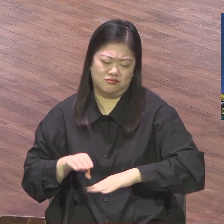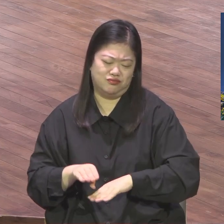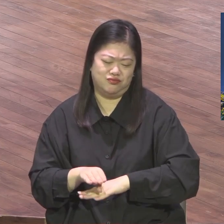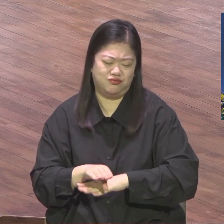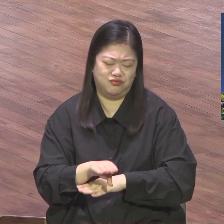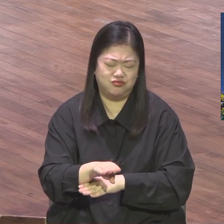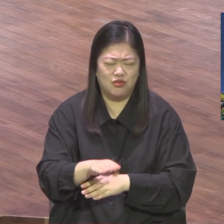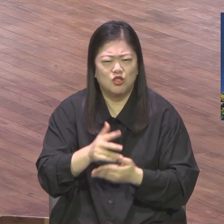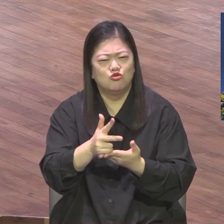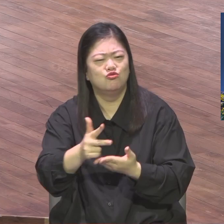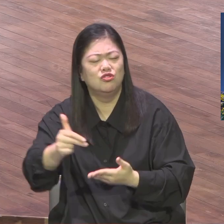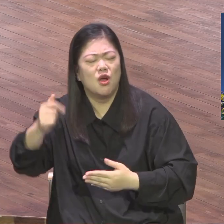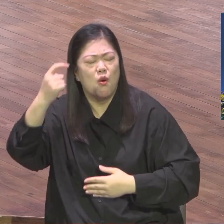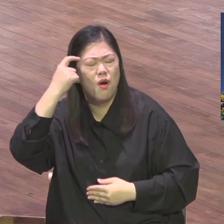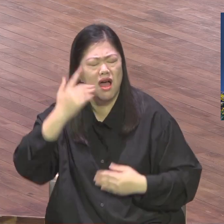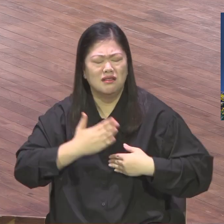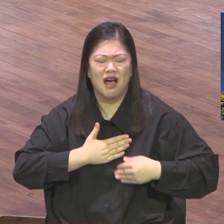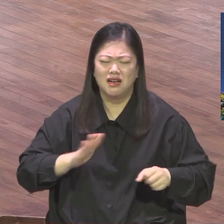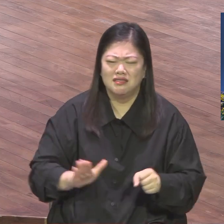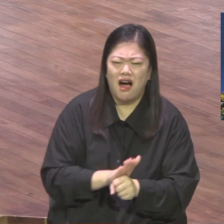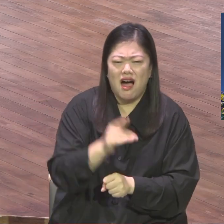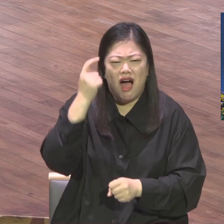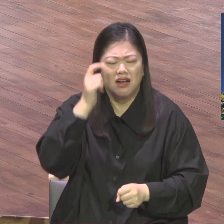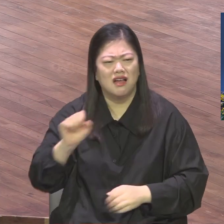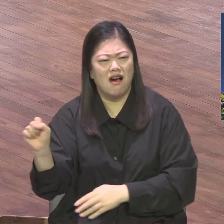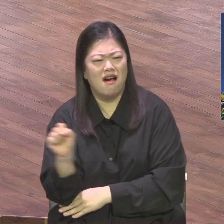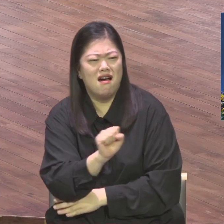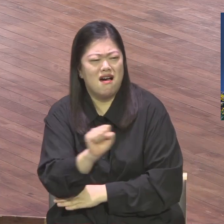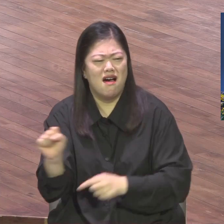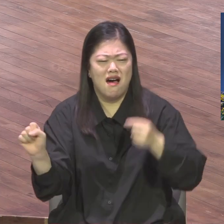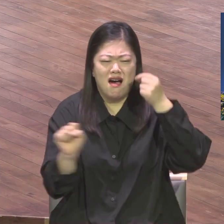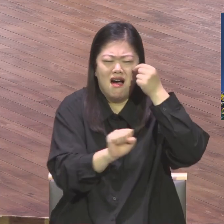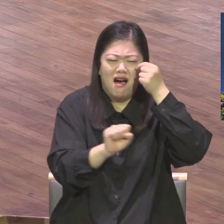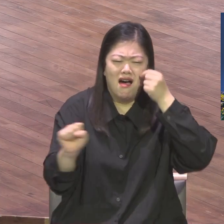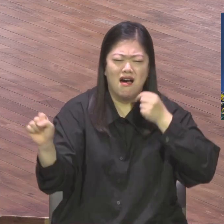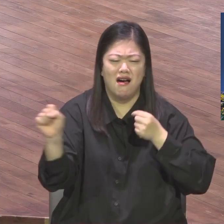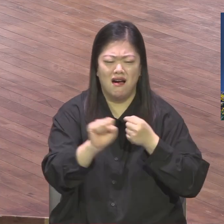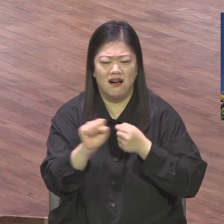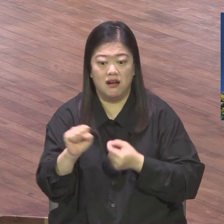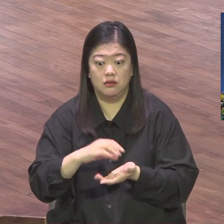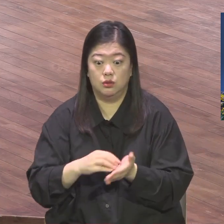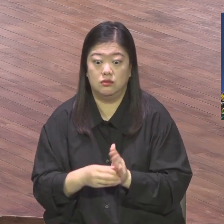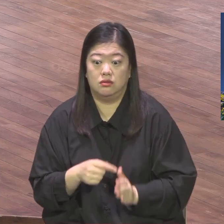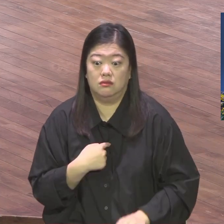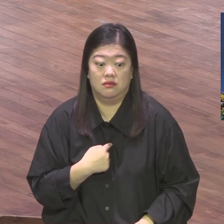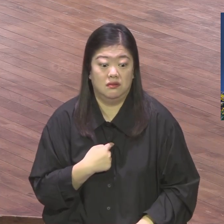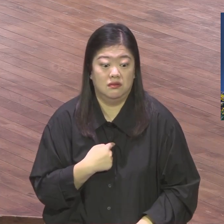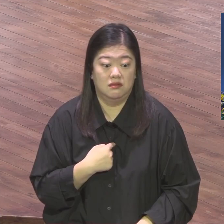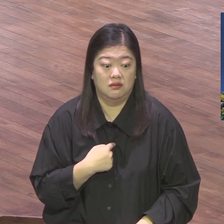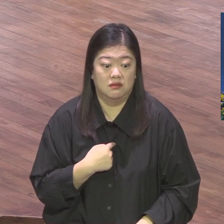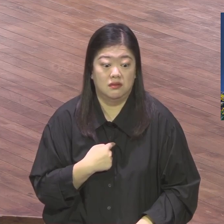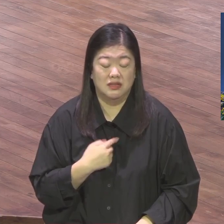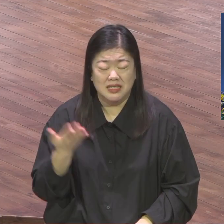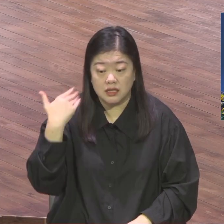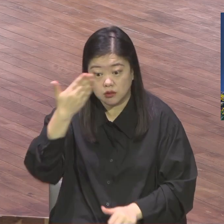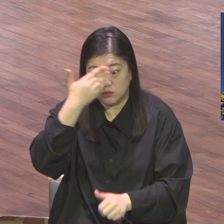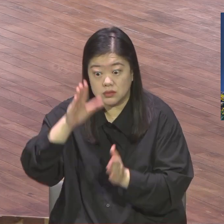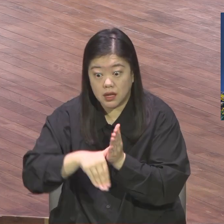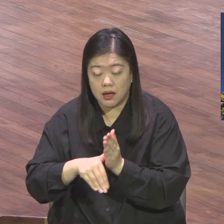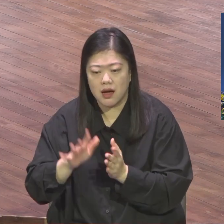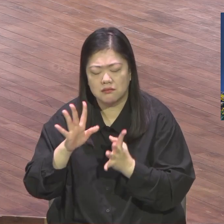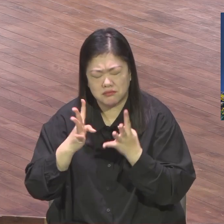눈물 닦고 너무 하나님이 왜 나를 이렇게 사랑하시는지